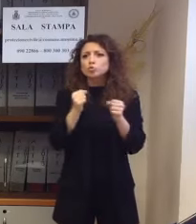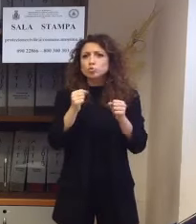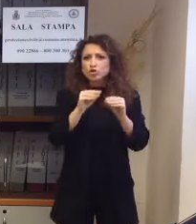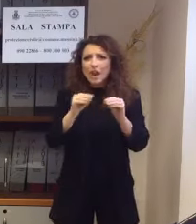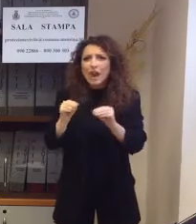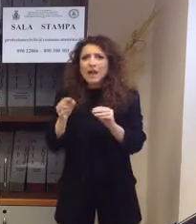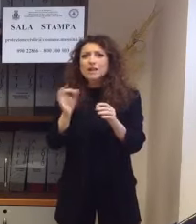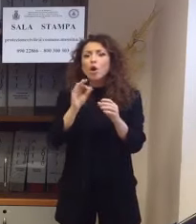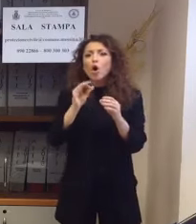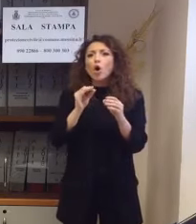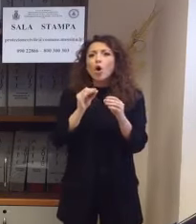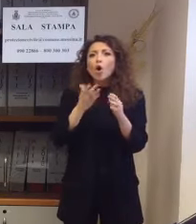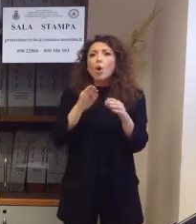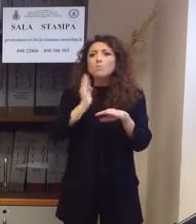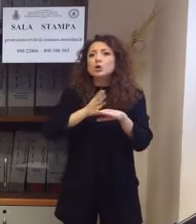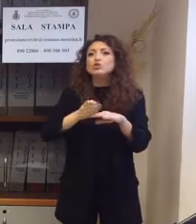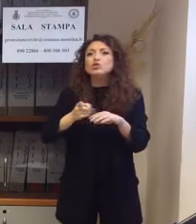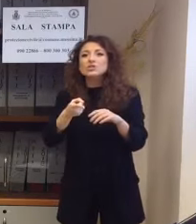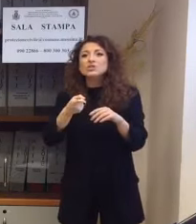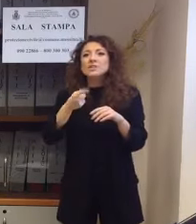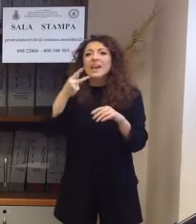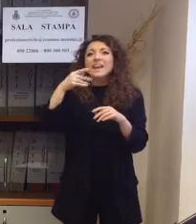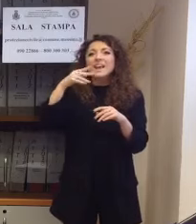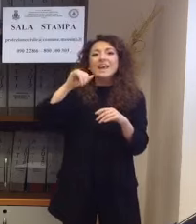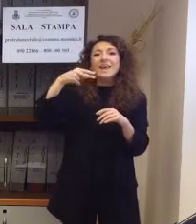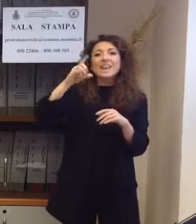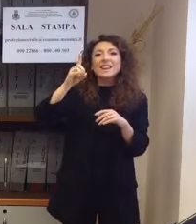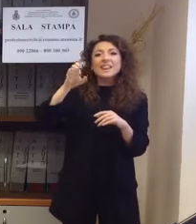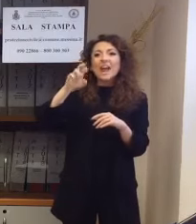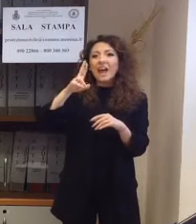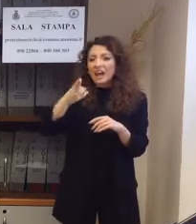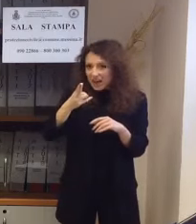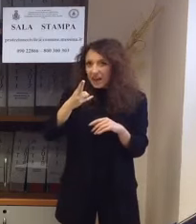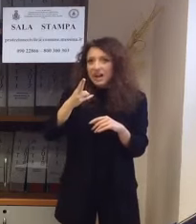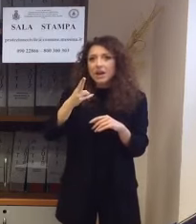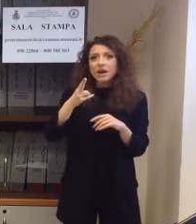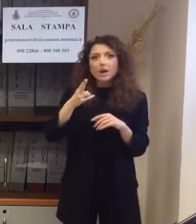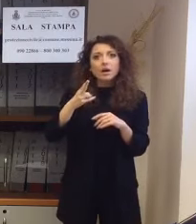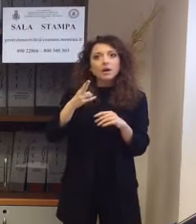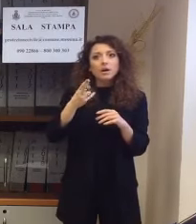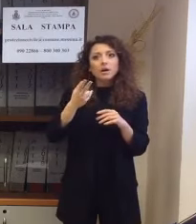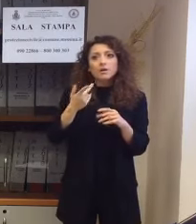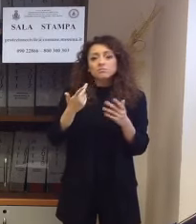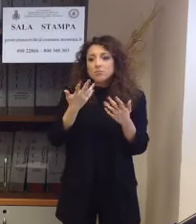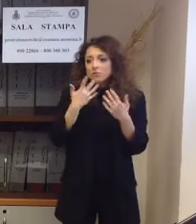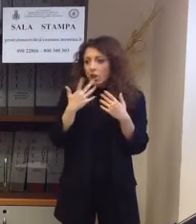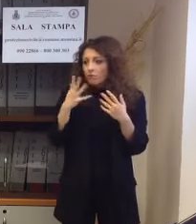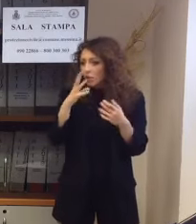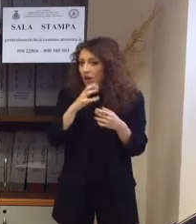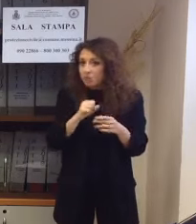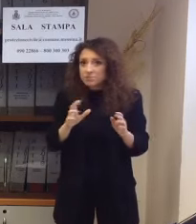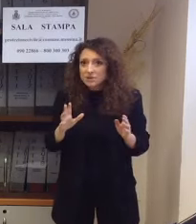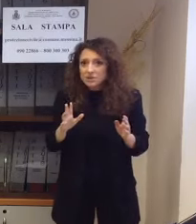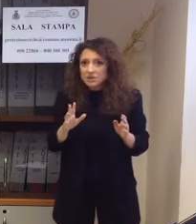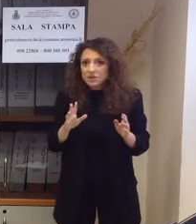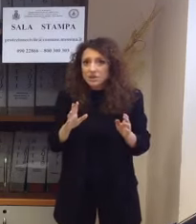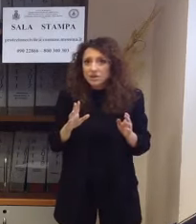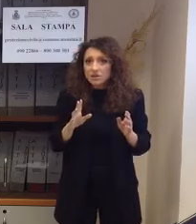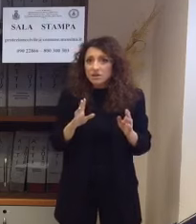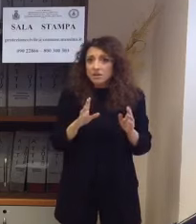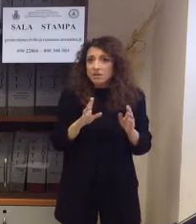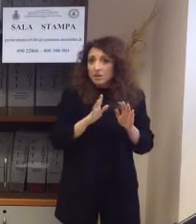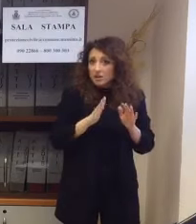le brioscine della Kinder e altro. Volevo solo capire se magari i nostri figli